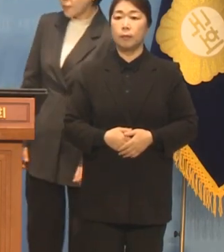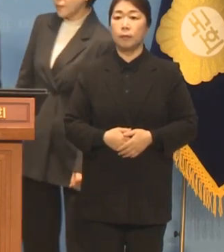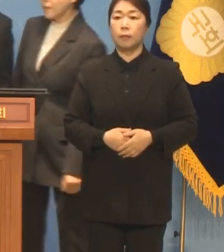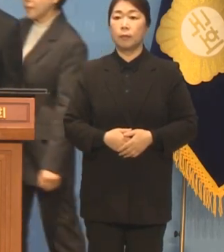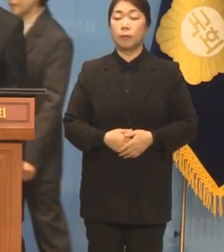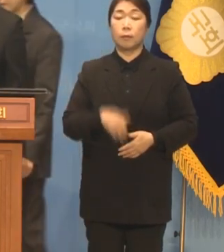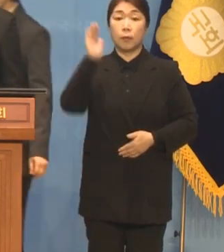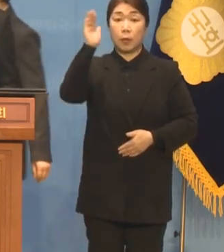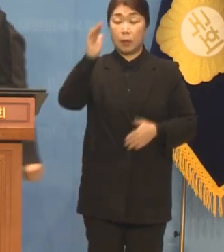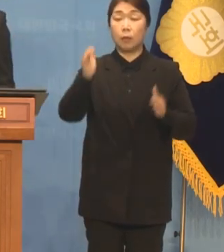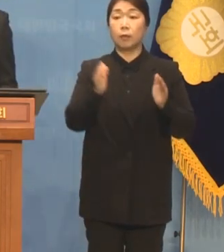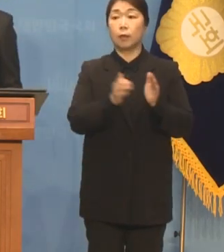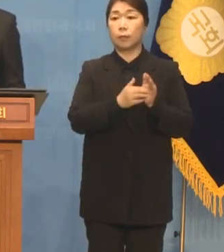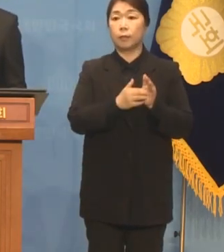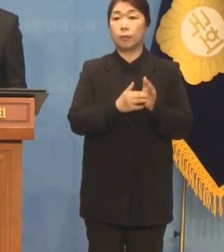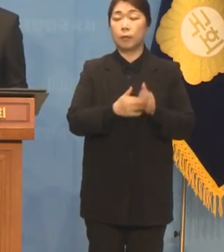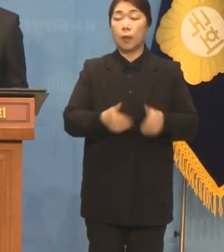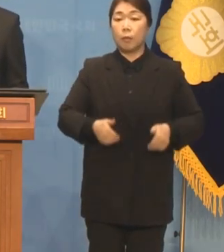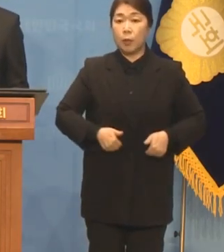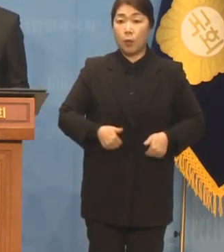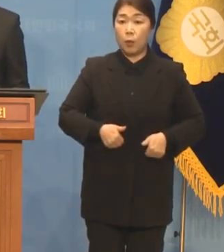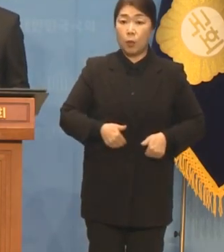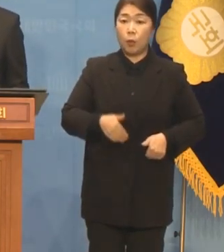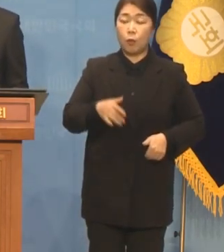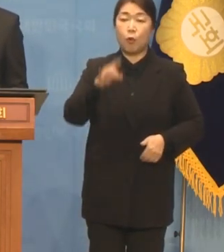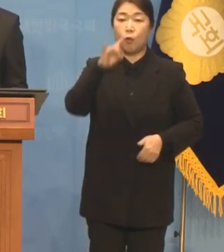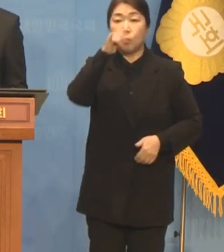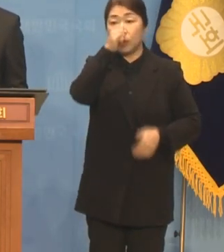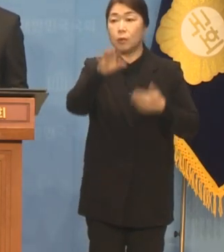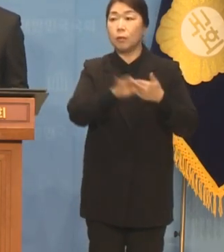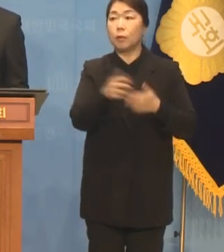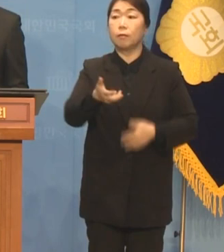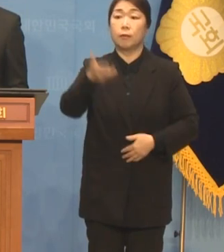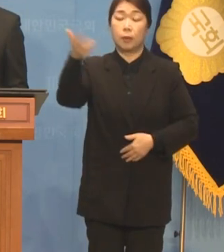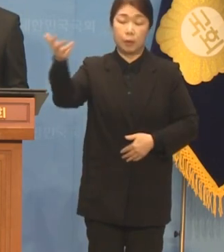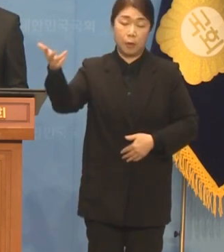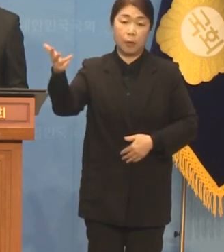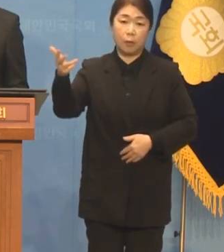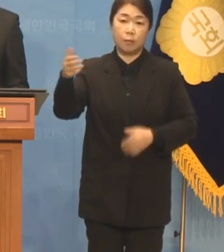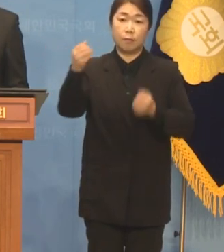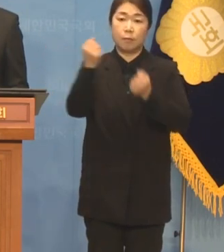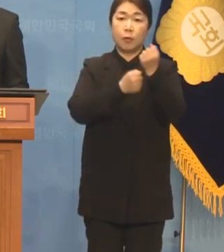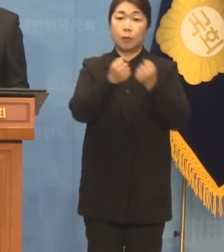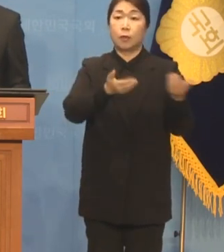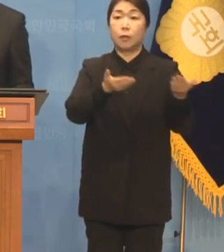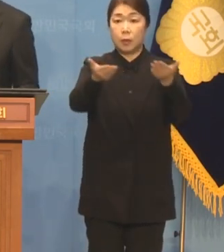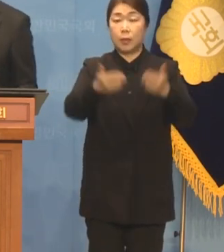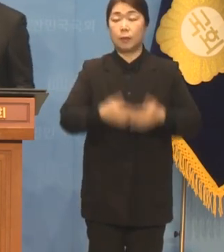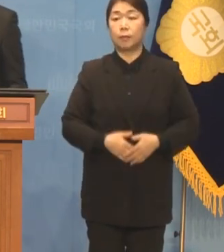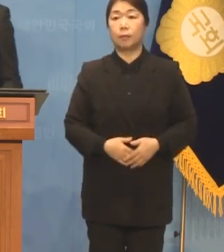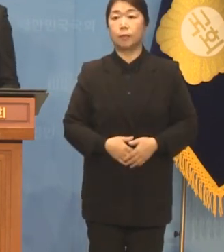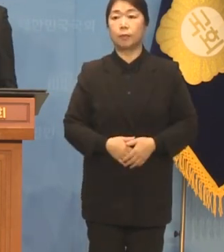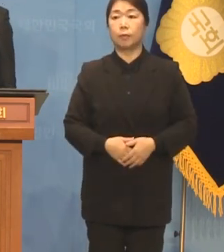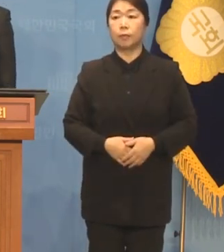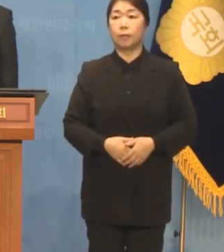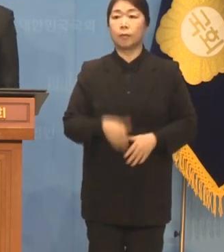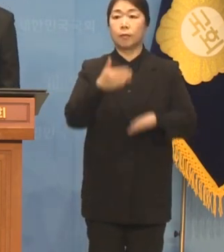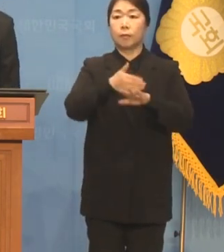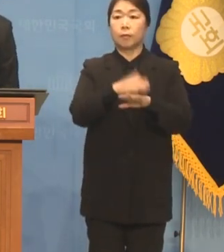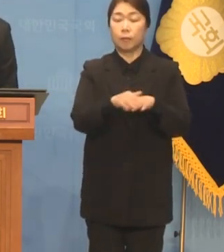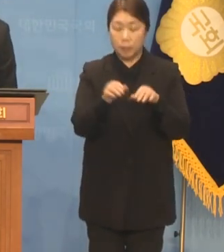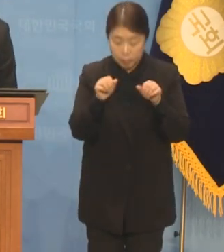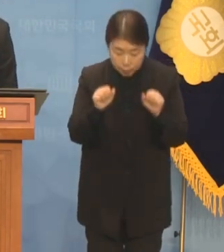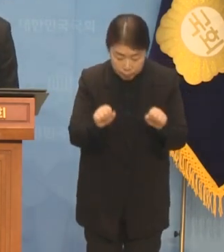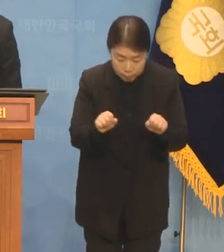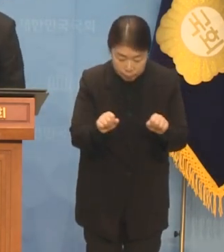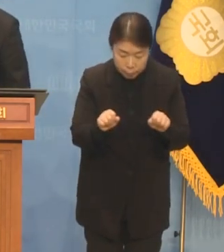이상 기자회견을 마치고 필요한 기자분들의 질의응답이 있으면 옆으로 이동해서 받도록 하겠습니다. 예, 감사합니다.